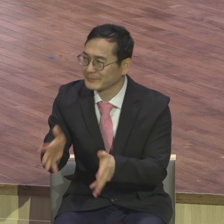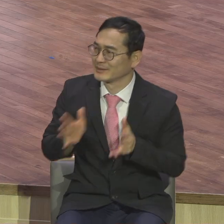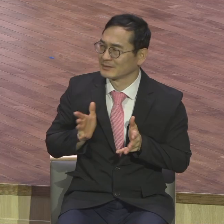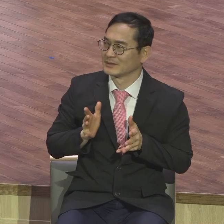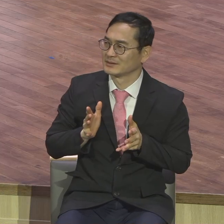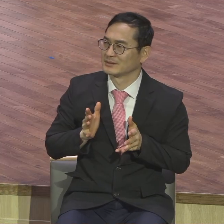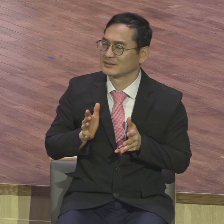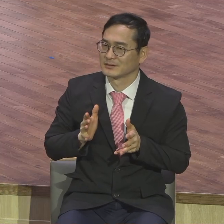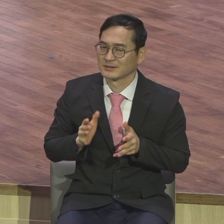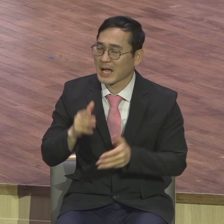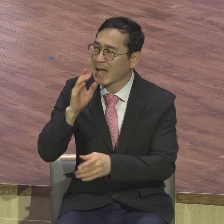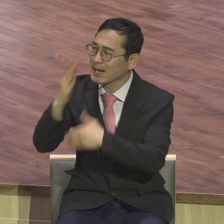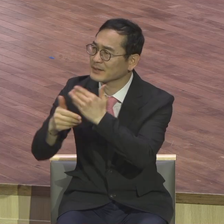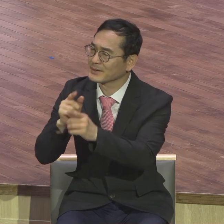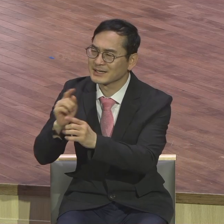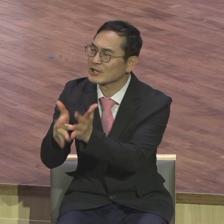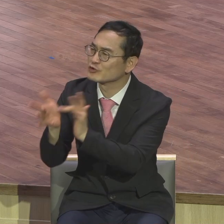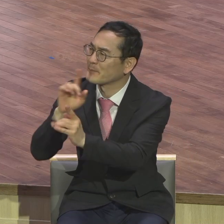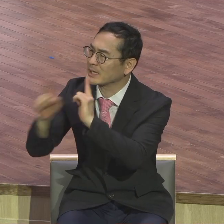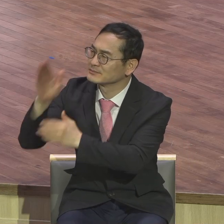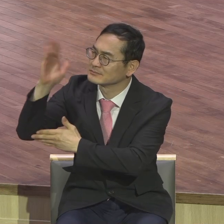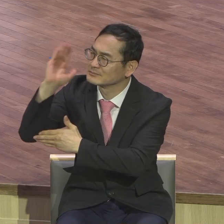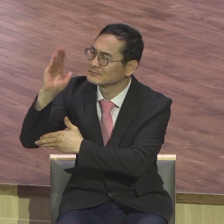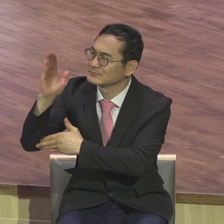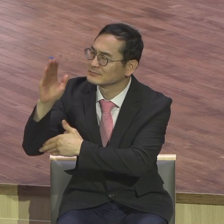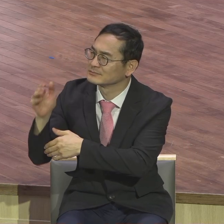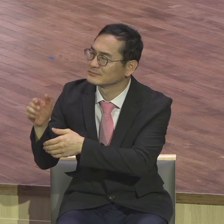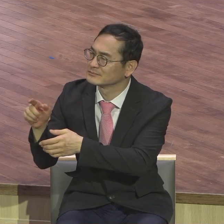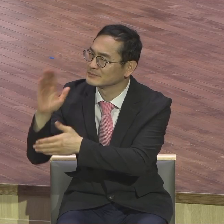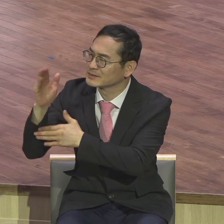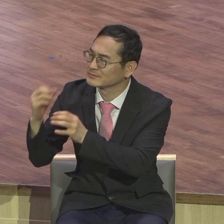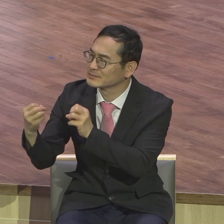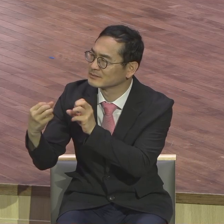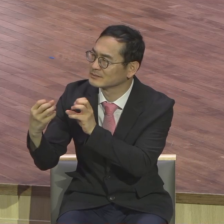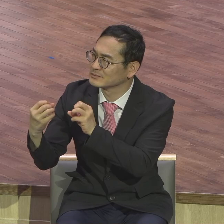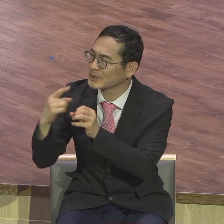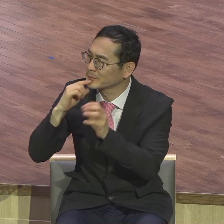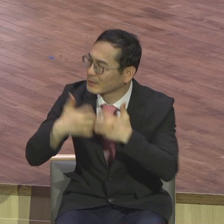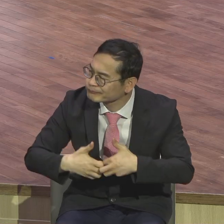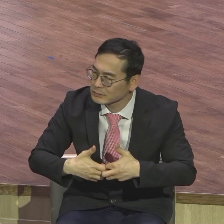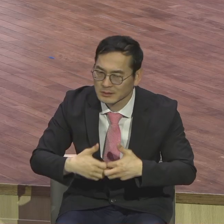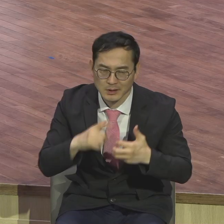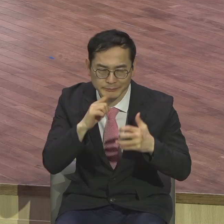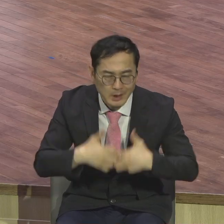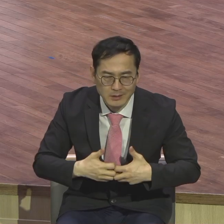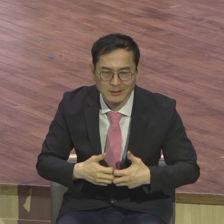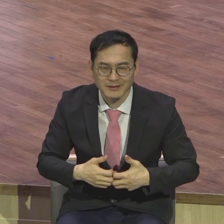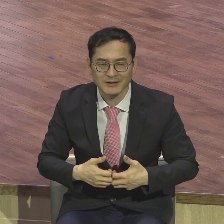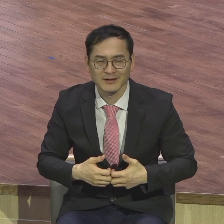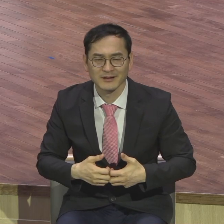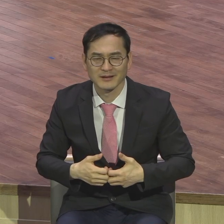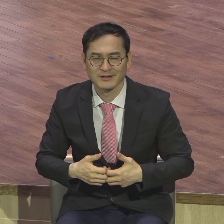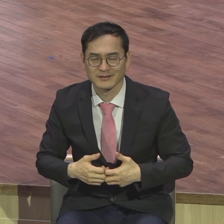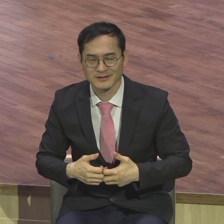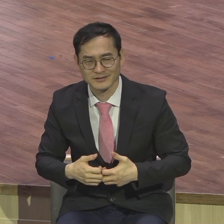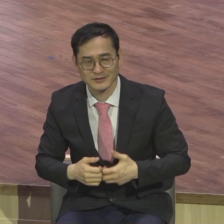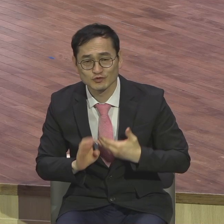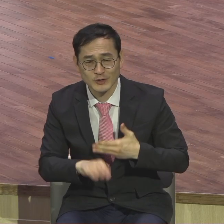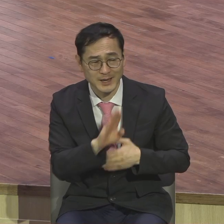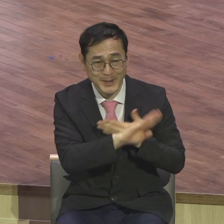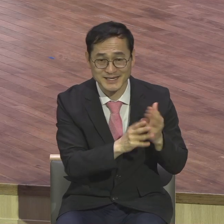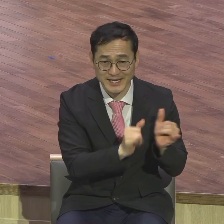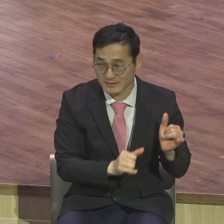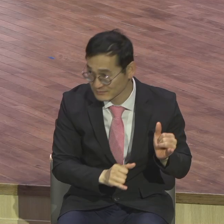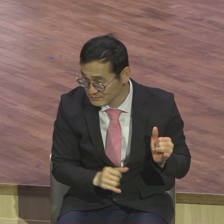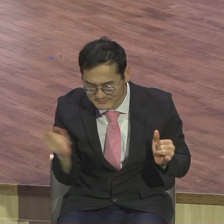그러니까 이 소식을 들은 바르생인들이 나서서 또 공격합니다. 그런데 예수님은 이런